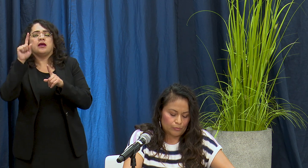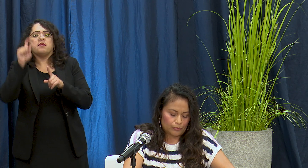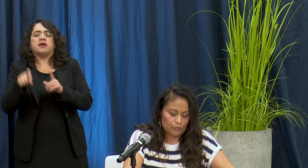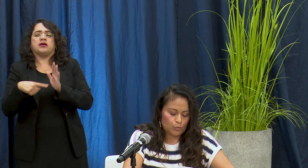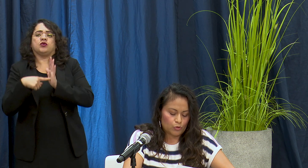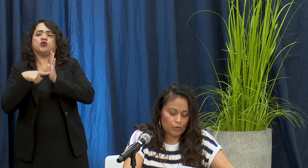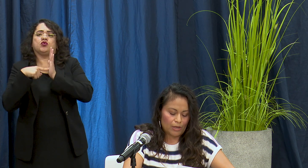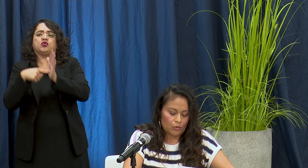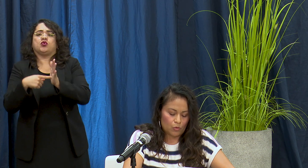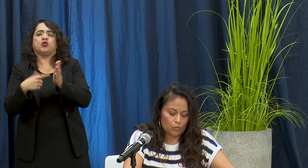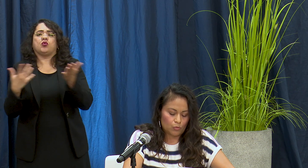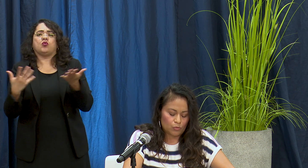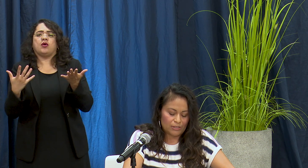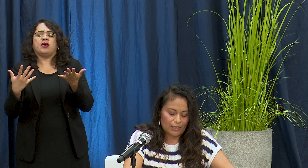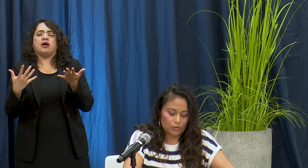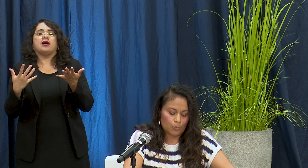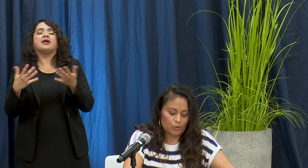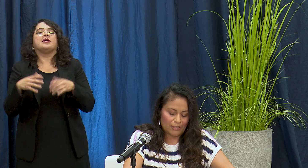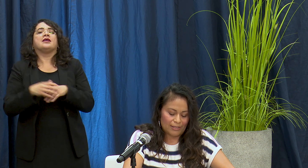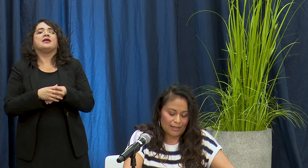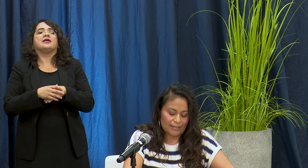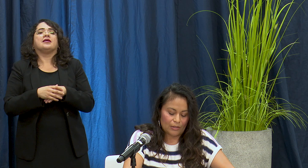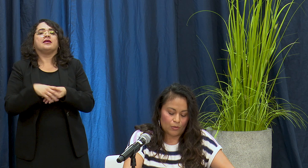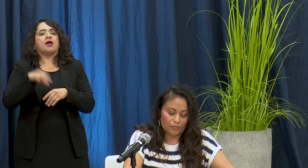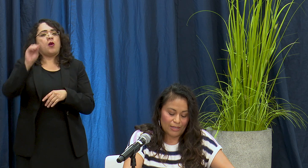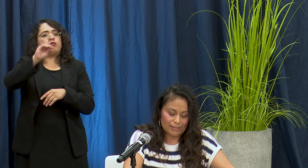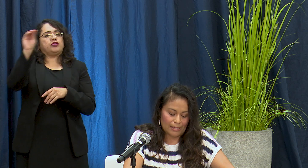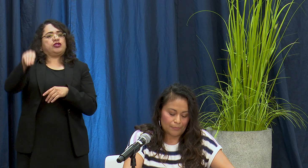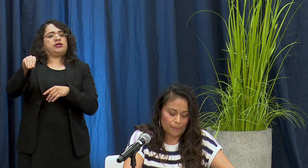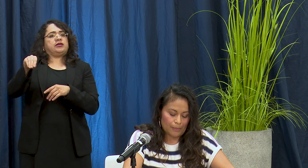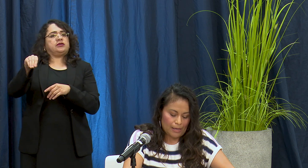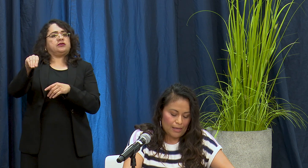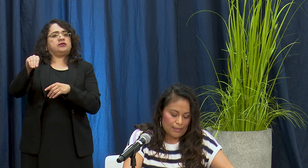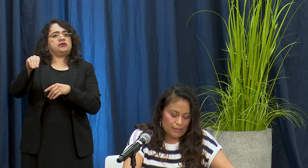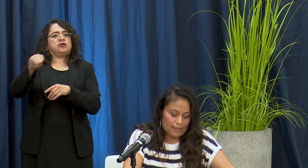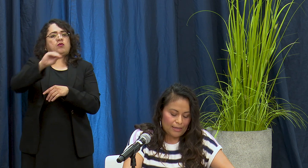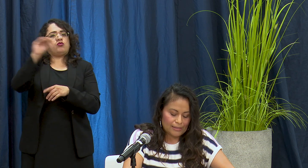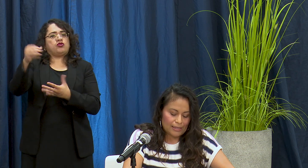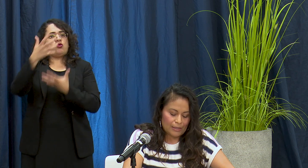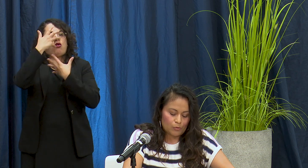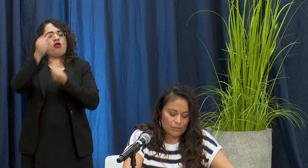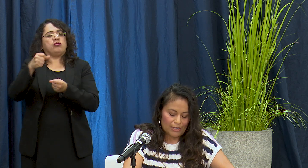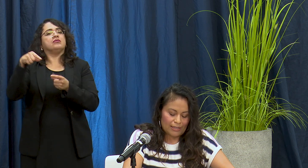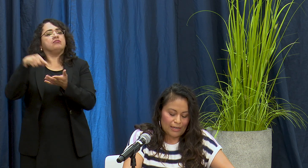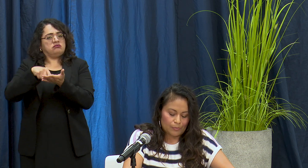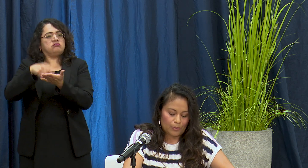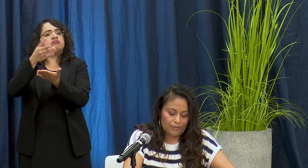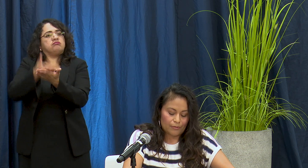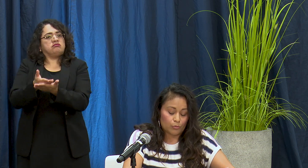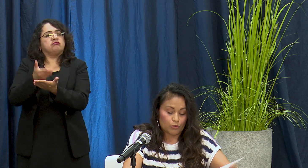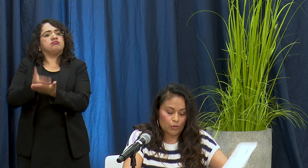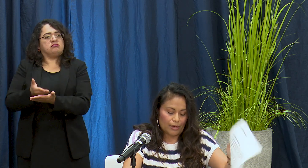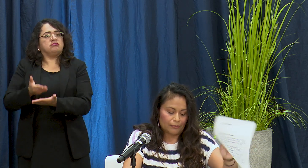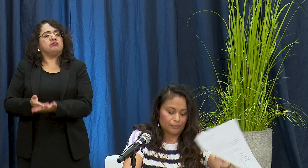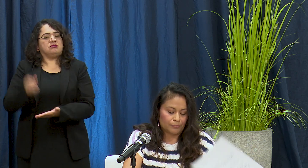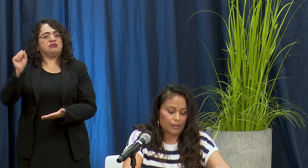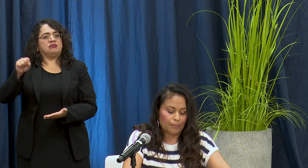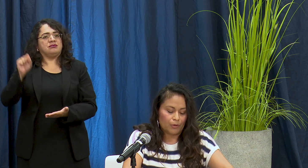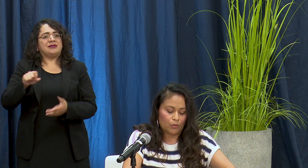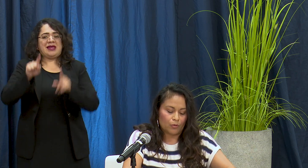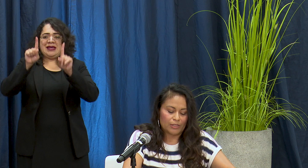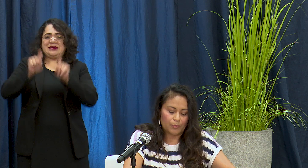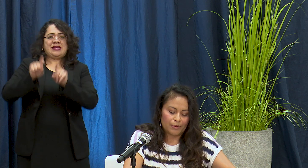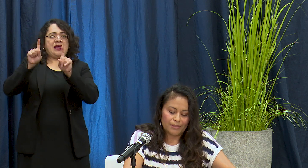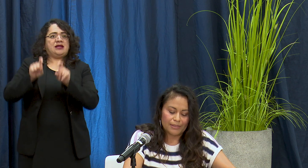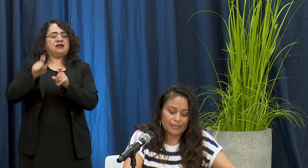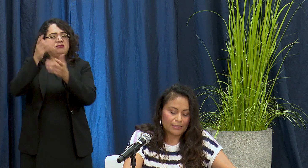que funciona con un cierto porcentaje de confianza. Tienes que demostrar que la prueba funciona,